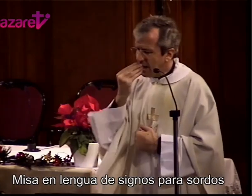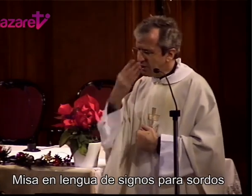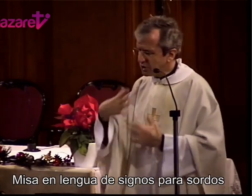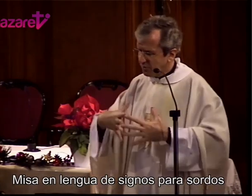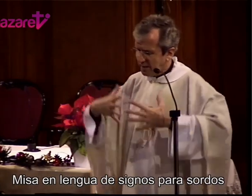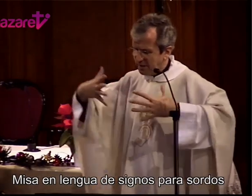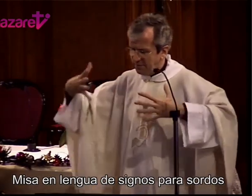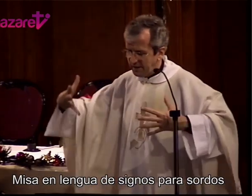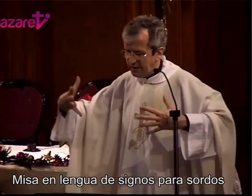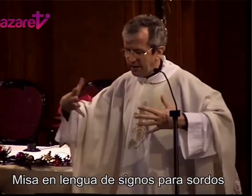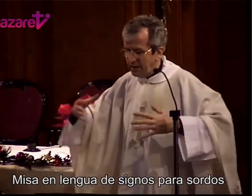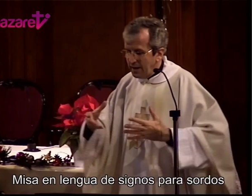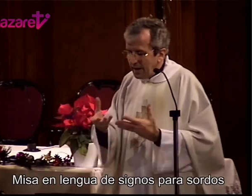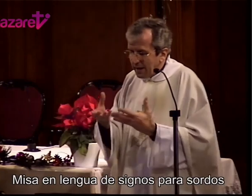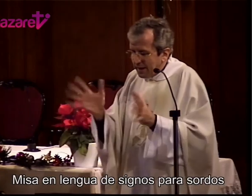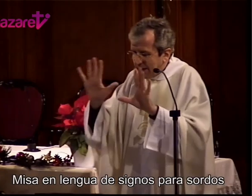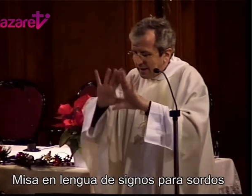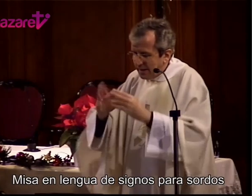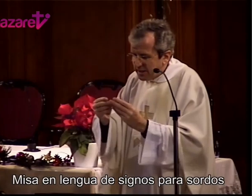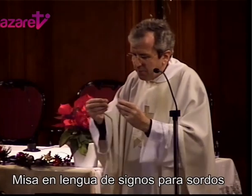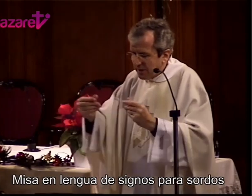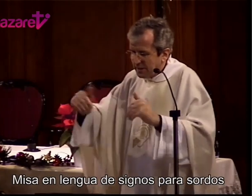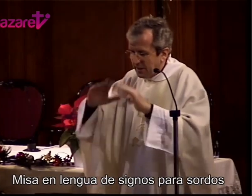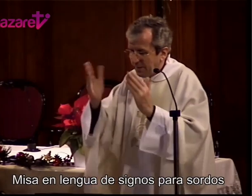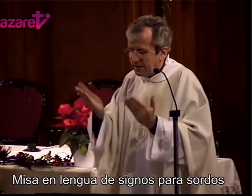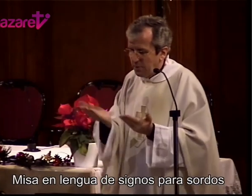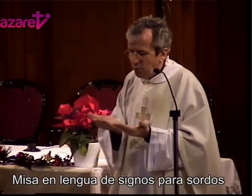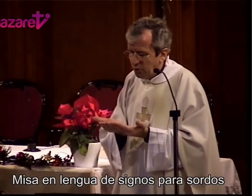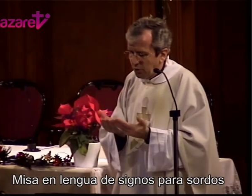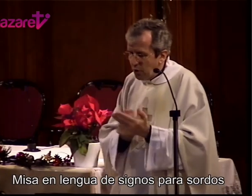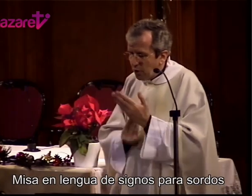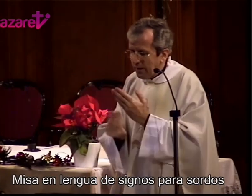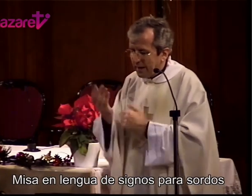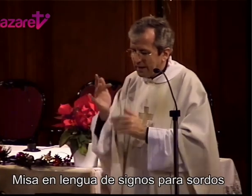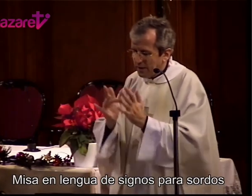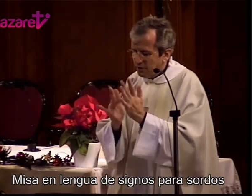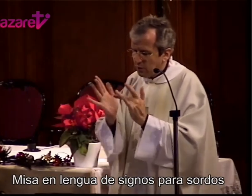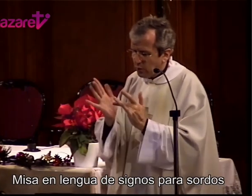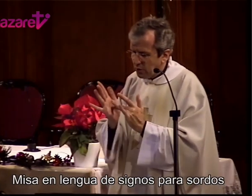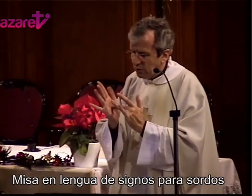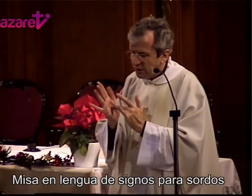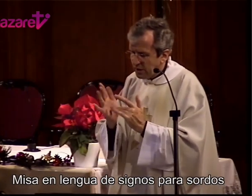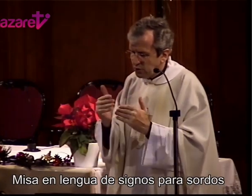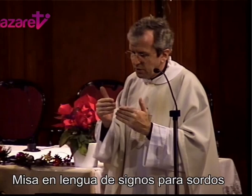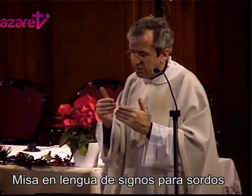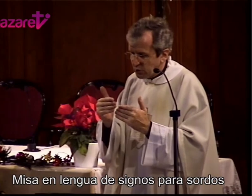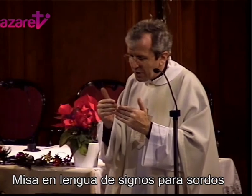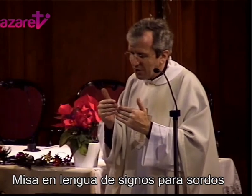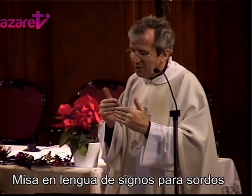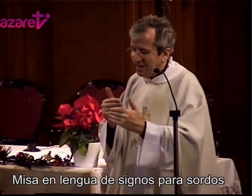Dios de bondad infinita, que disipó las tinieblas del mundo con la encarnación de tu Hijo y de su Hijo y